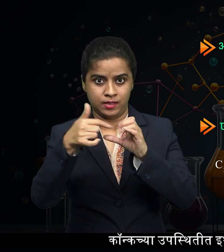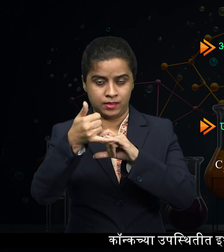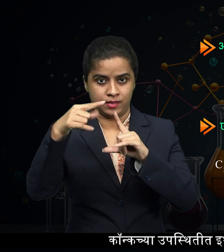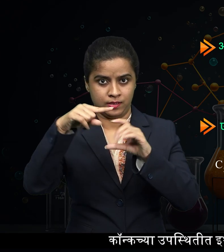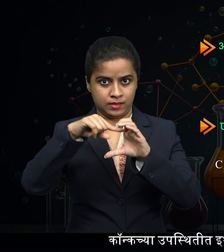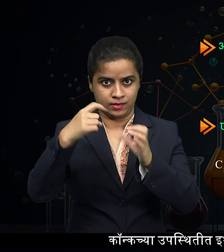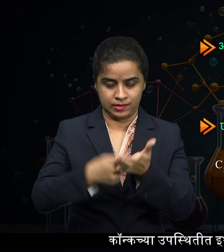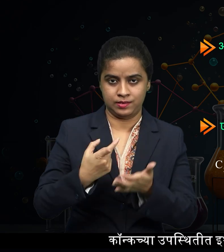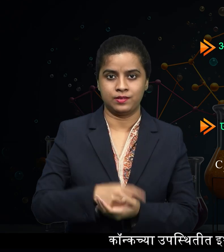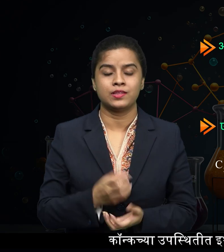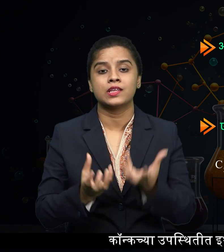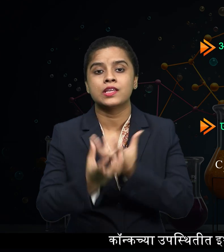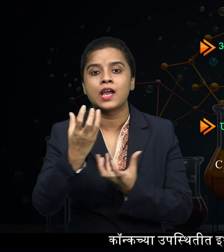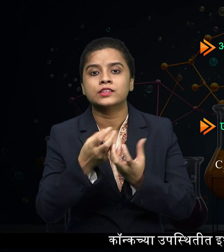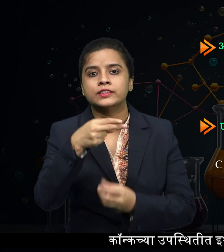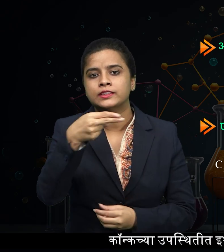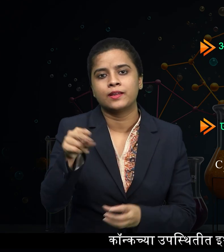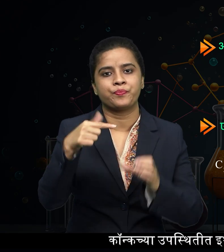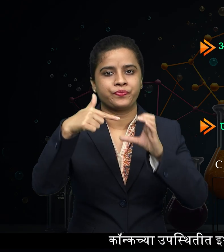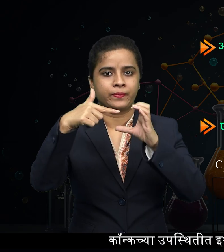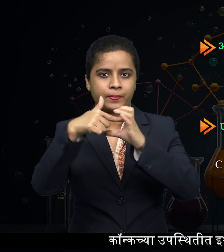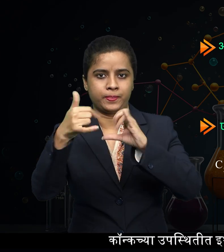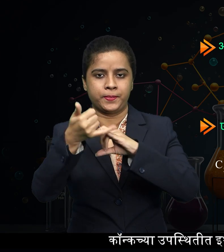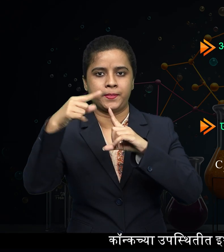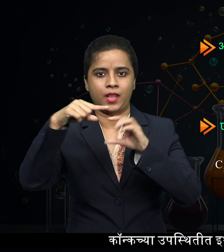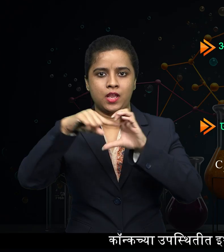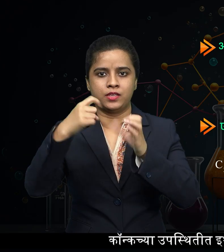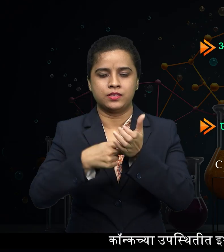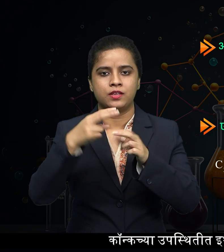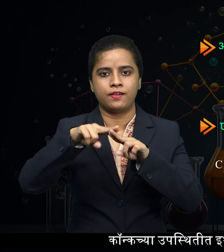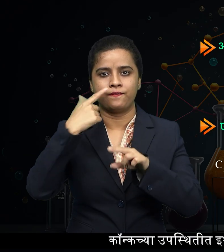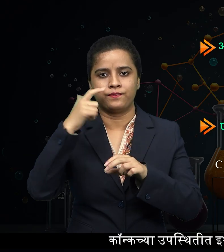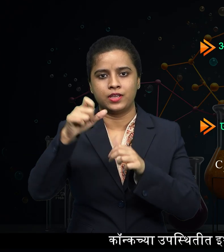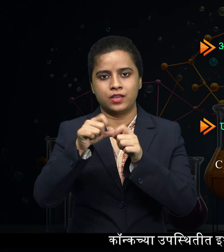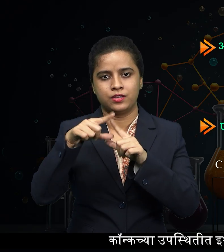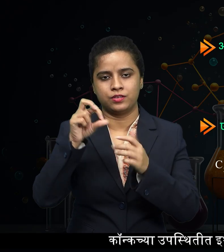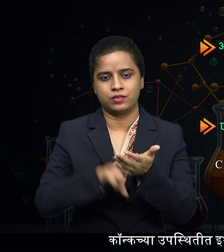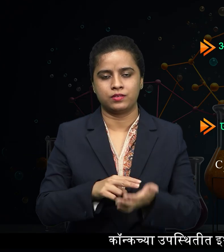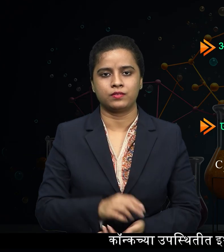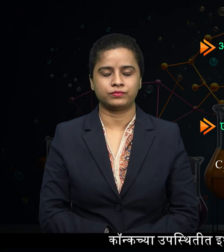कॉंगच्या उपस्थितीत इथेनॉल इथेनॉइक ॲसिडशी प्रतिक्रिया देते.